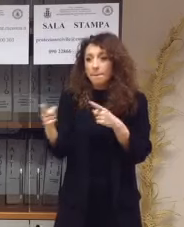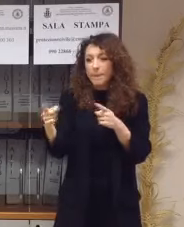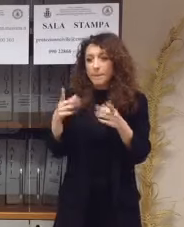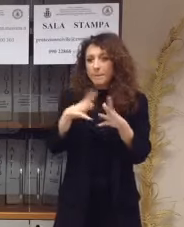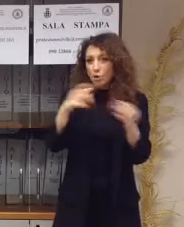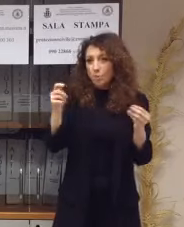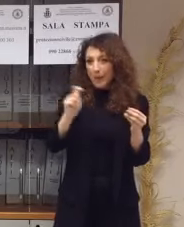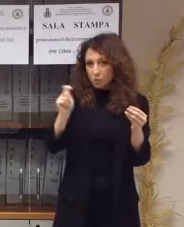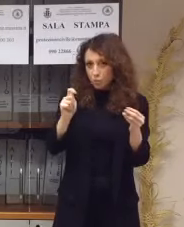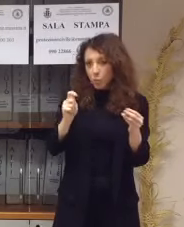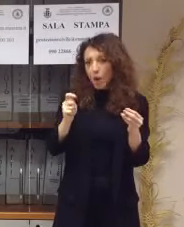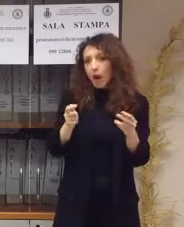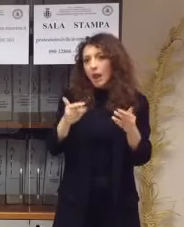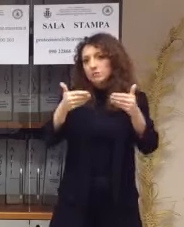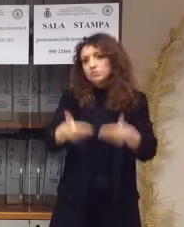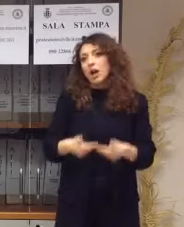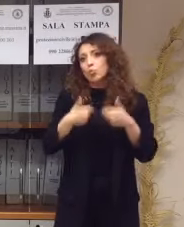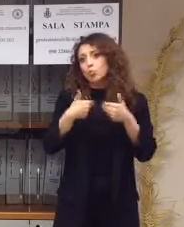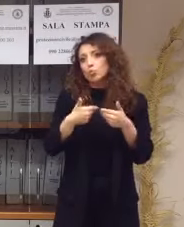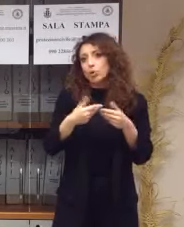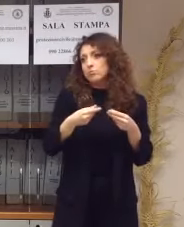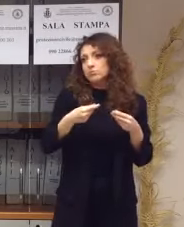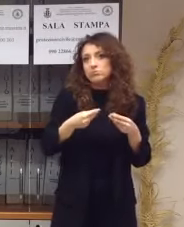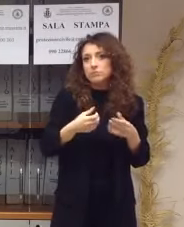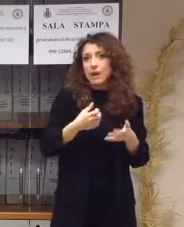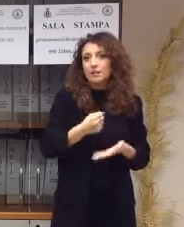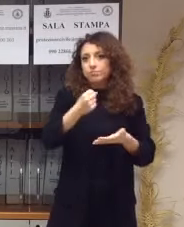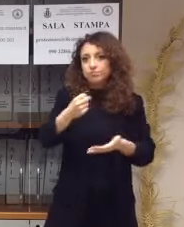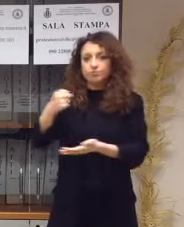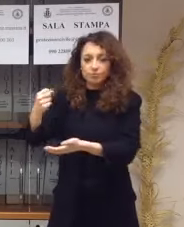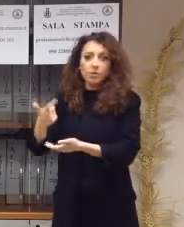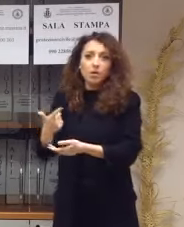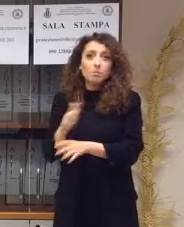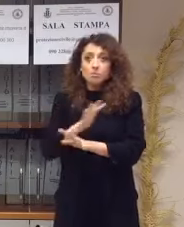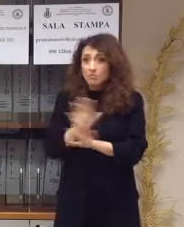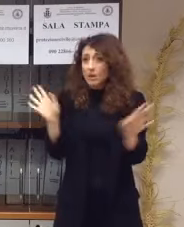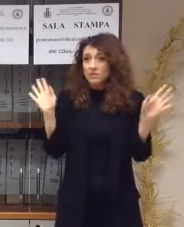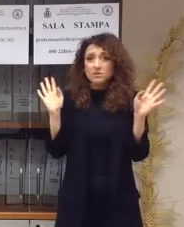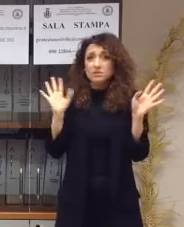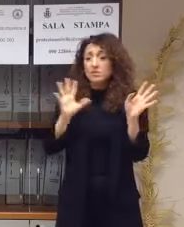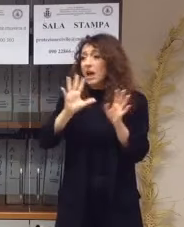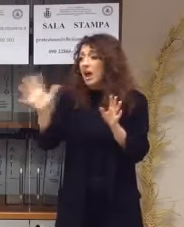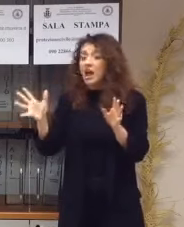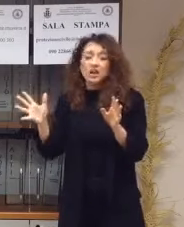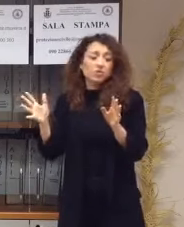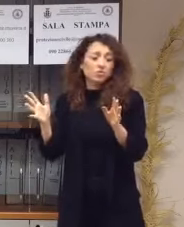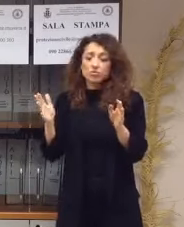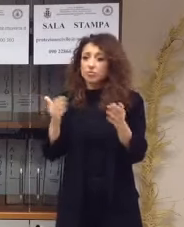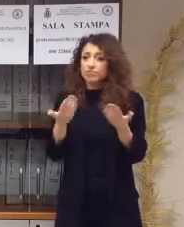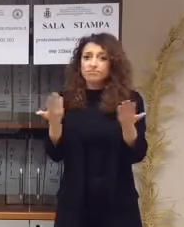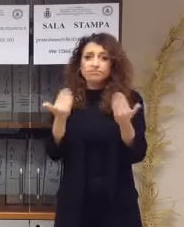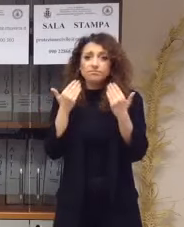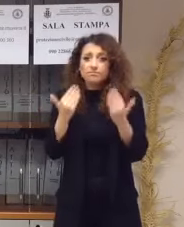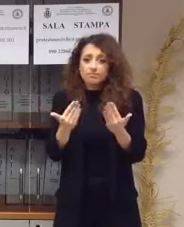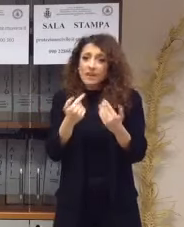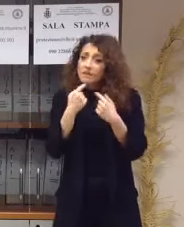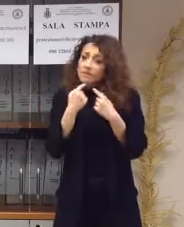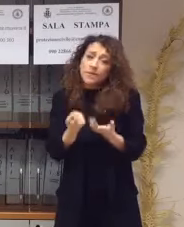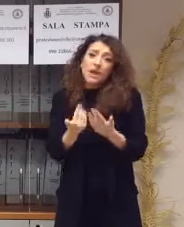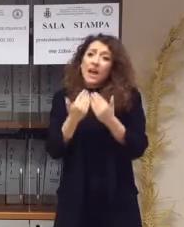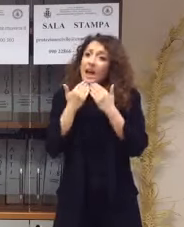per aiutarci ad agevolare questo percorso. Basta, il resto purtroppo non vi diciamo solo grazie, ma